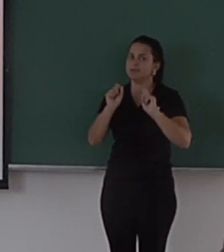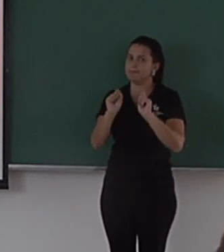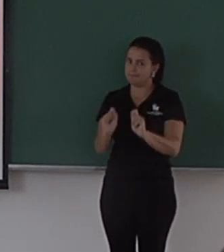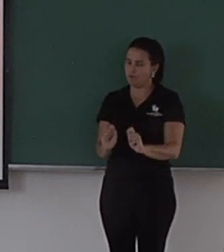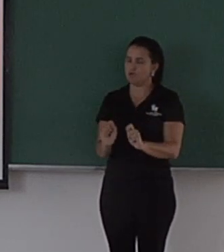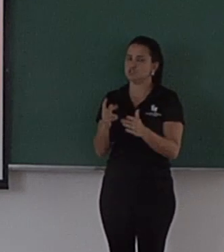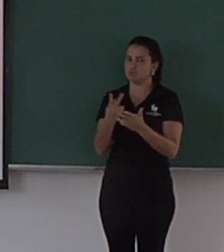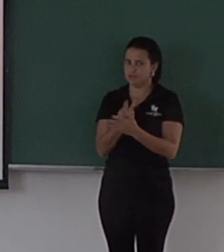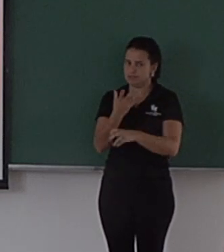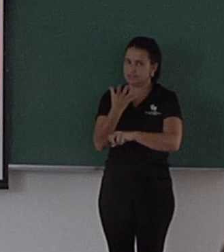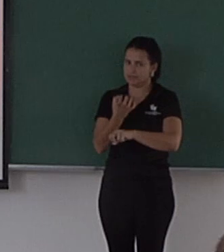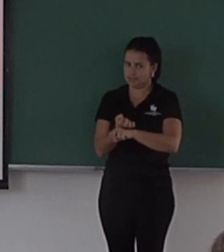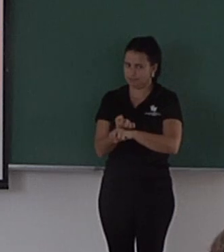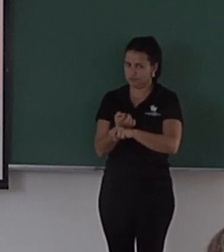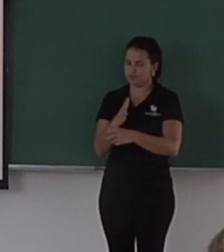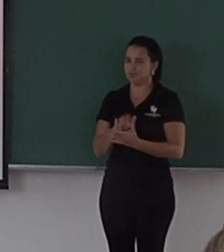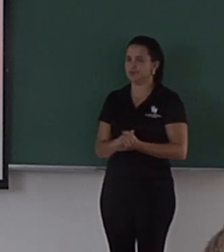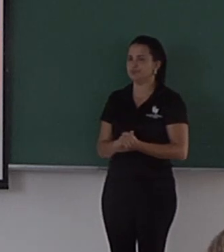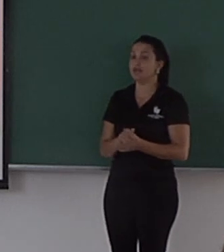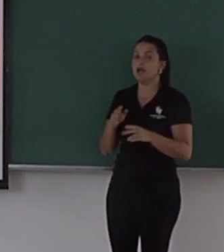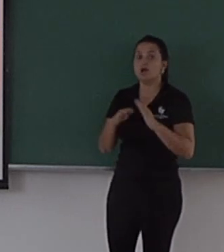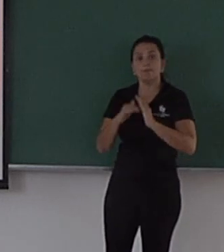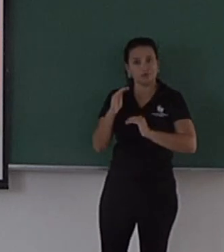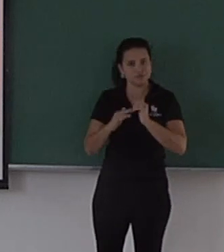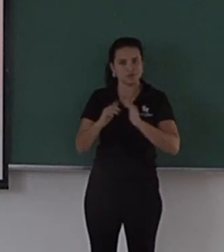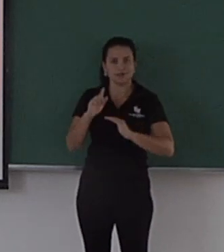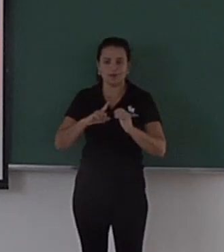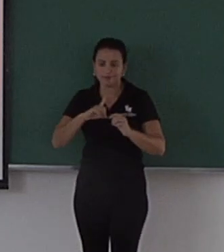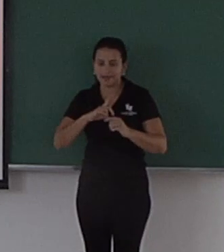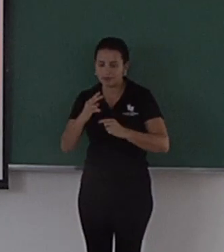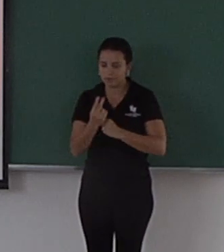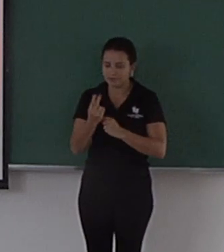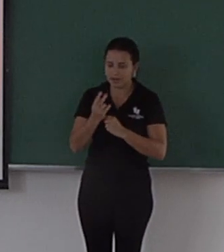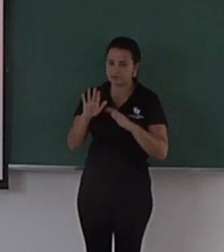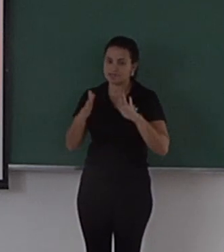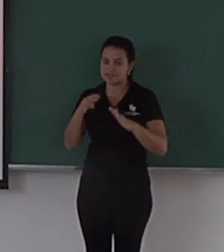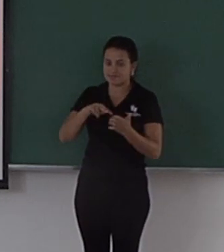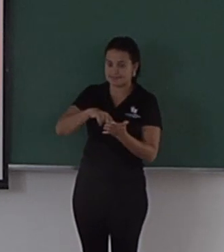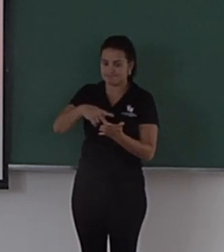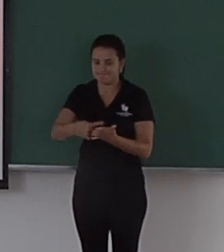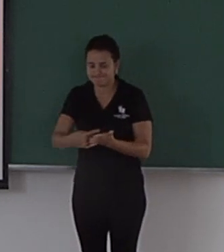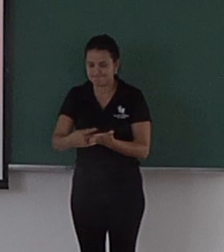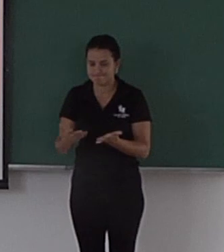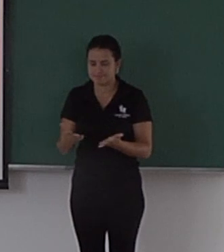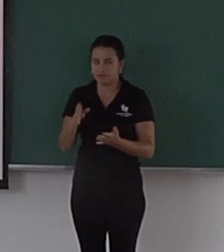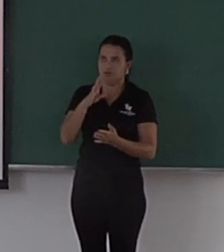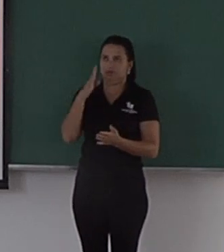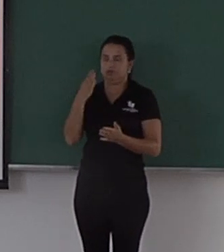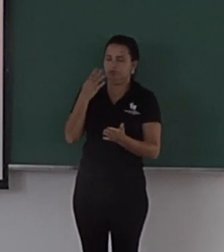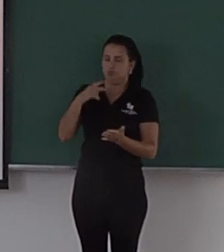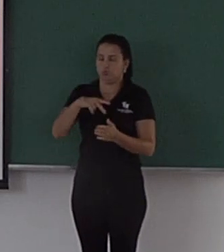tomam bastante cuidado, mas às vezes inadvertidamente, o cara dá uma tropeção, né, ou um mal-estar